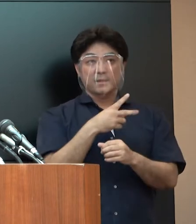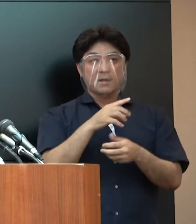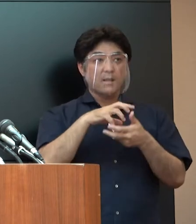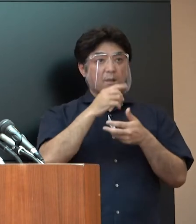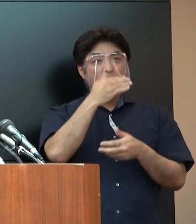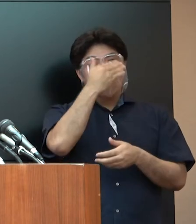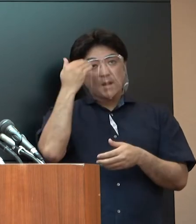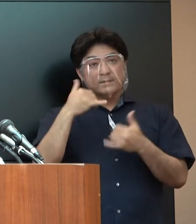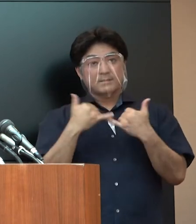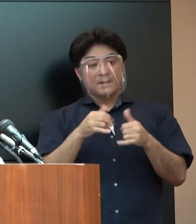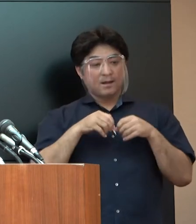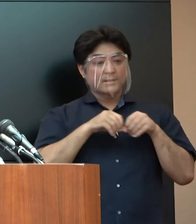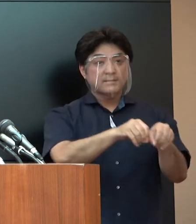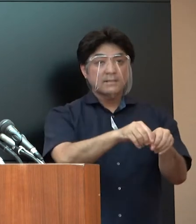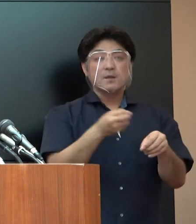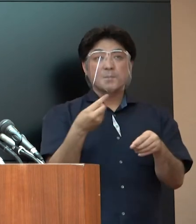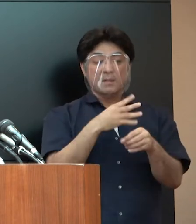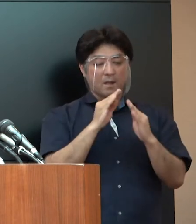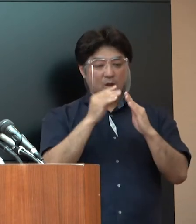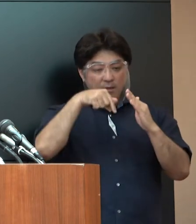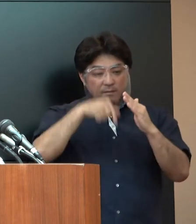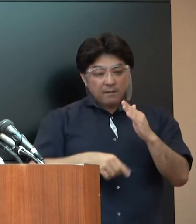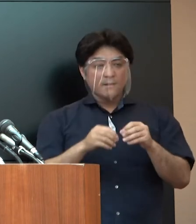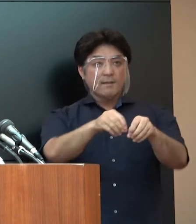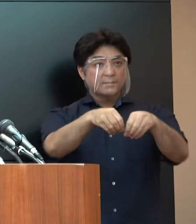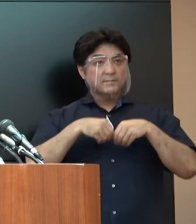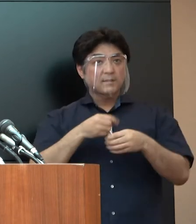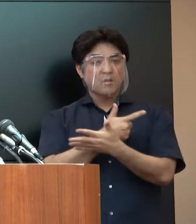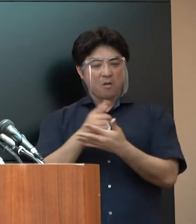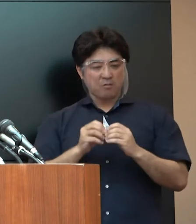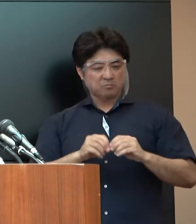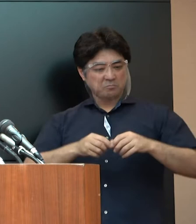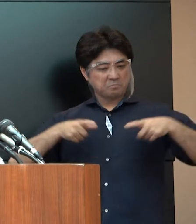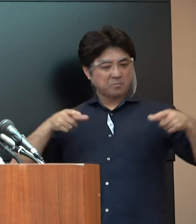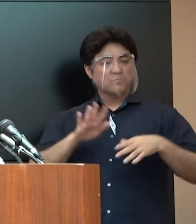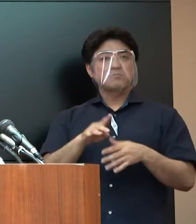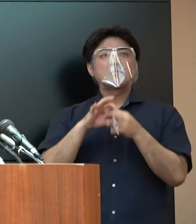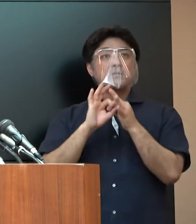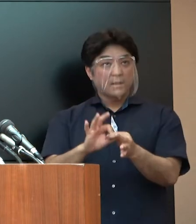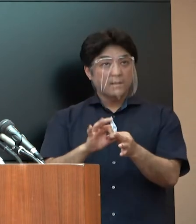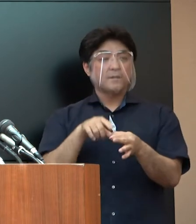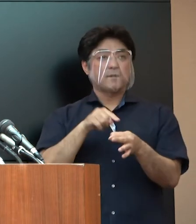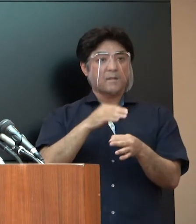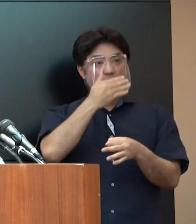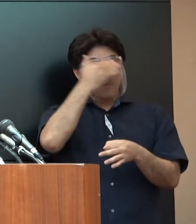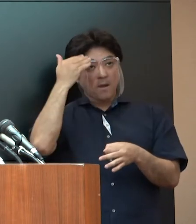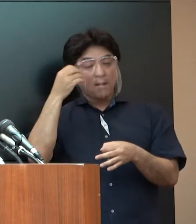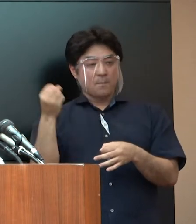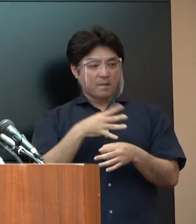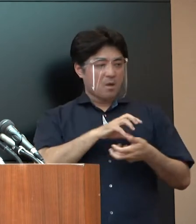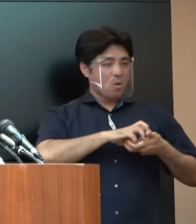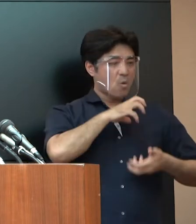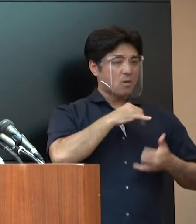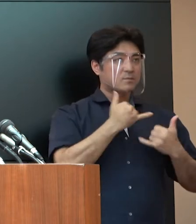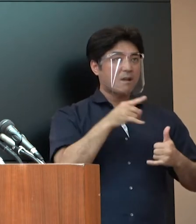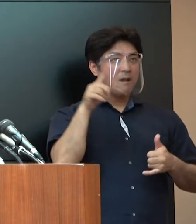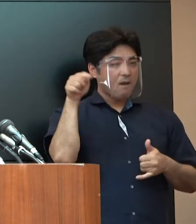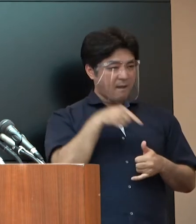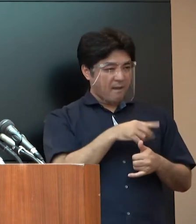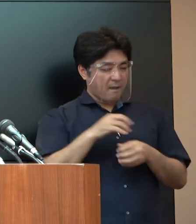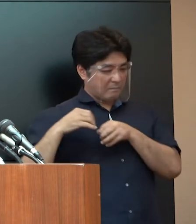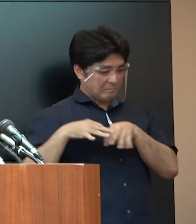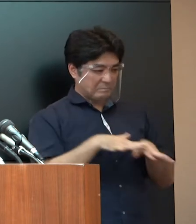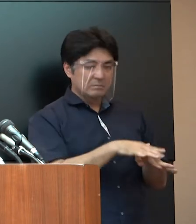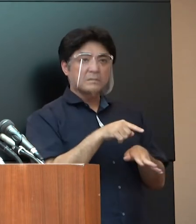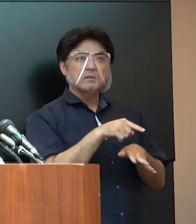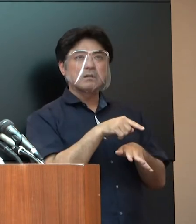層への感染および家族内での感染が増えてきており、若年層から高齢者等への感